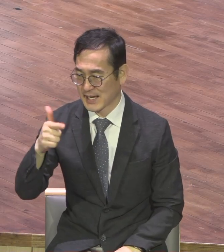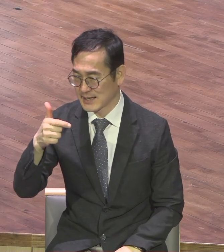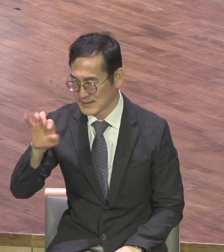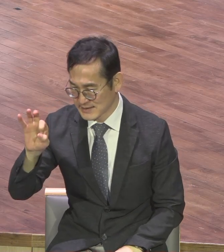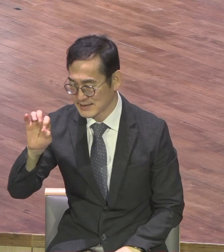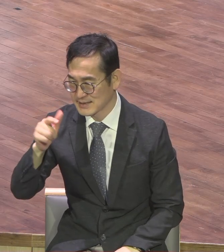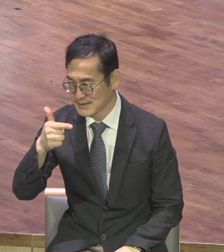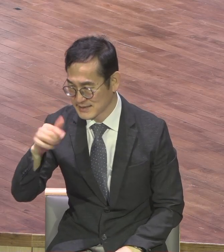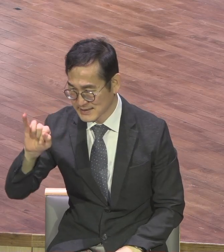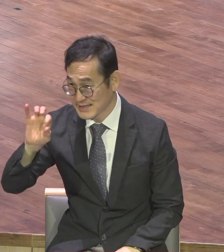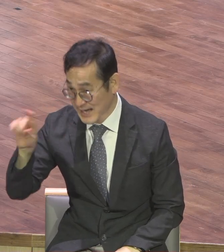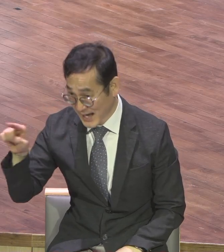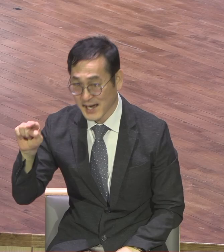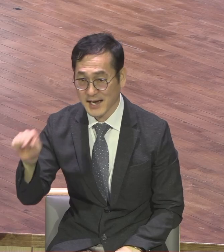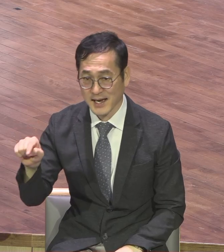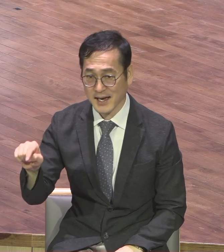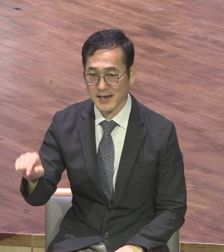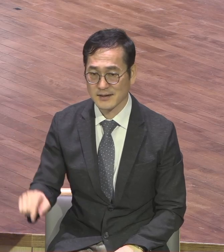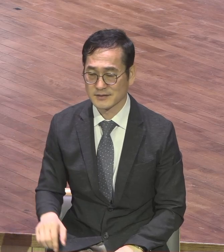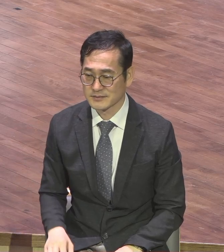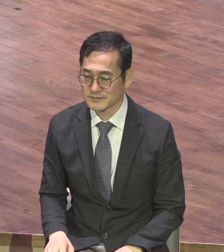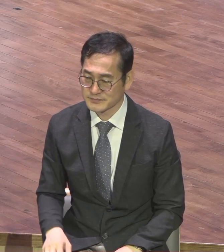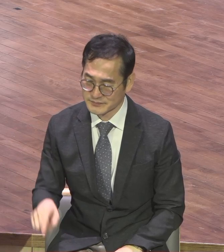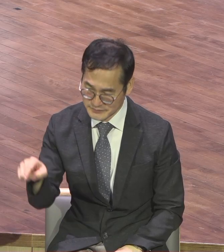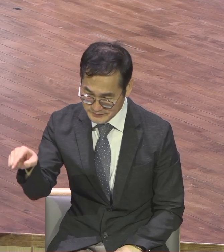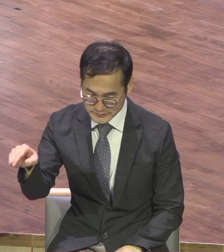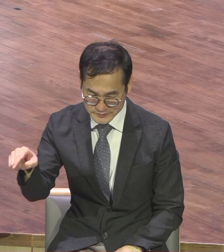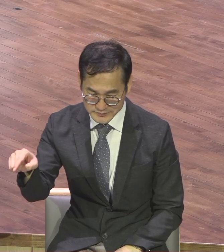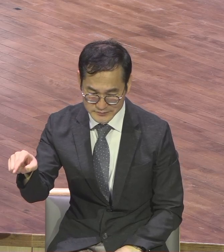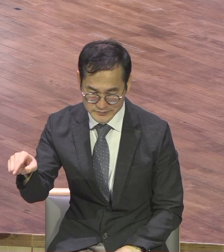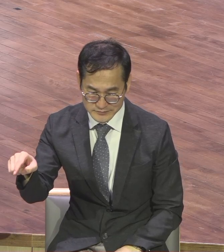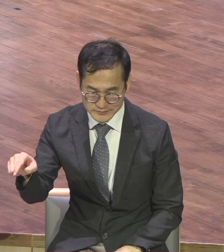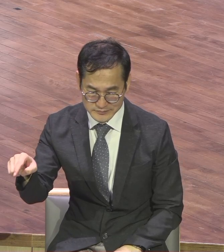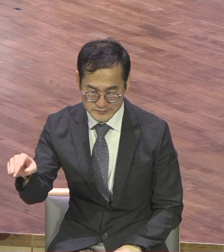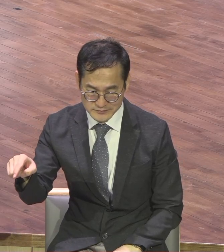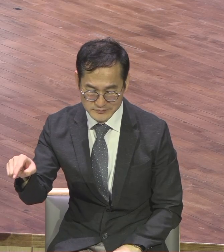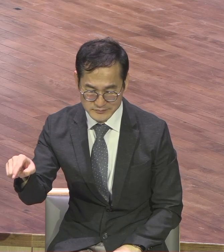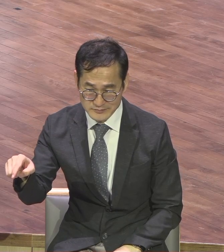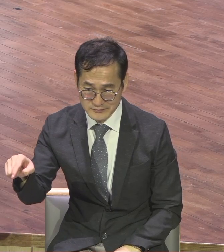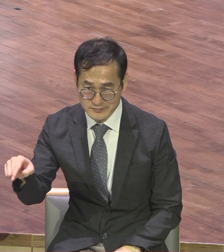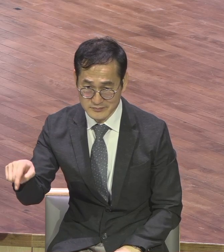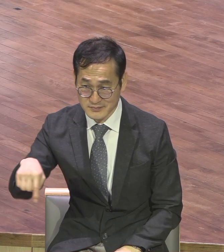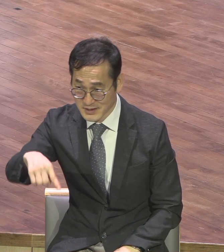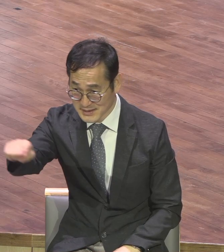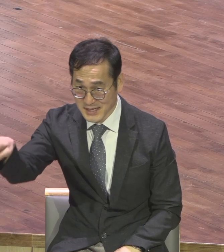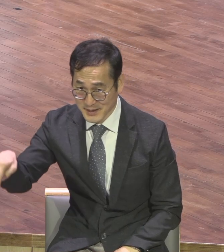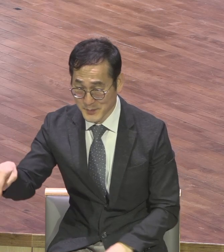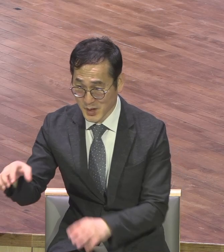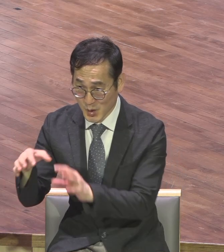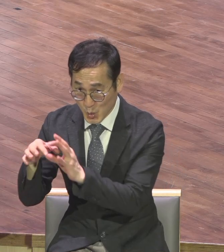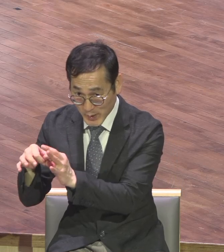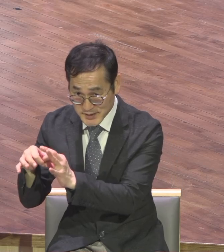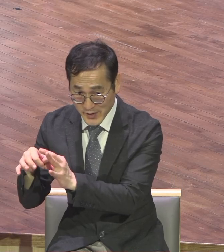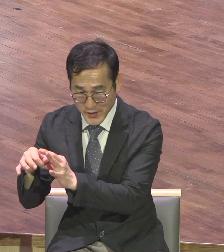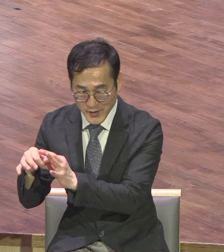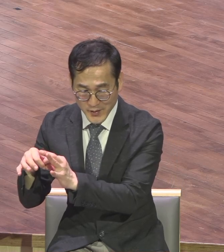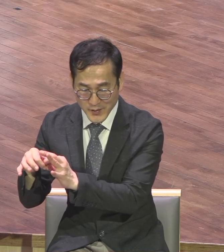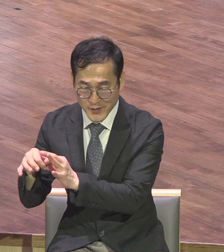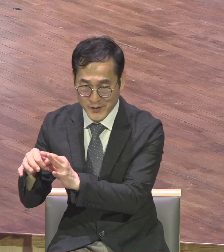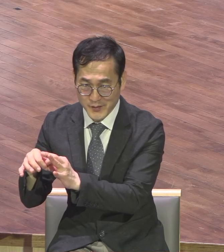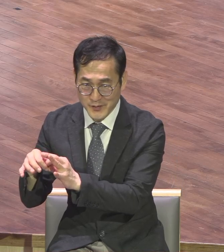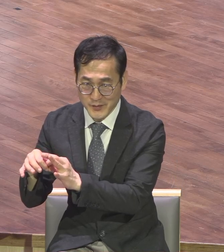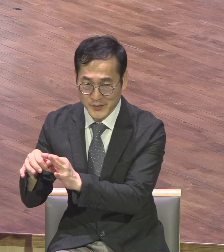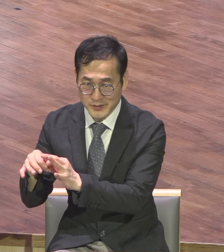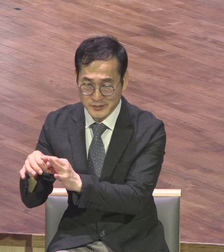이방을 택한 그릇이다. 아나니아라는 70인 요원 통해서 사울이라는 사람이 변화될 때에 이 쓰임 받은 것,